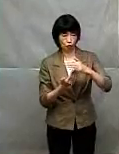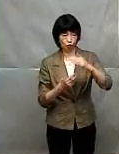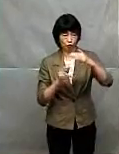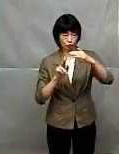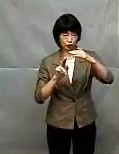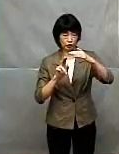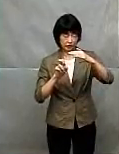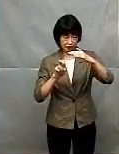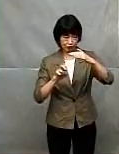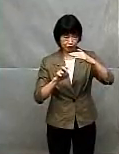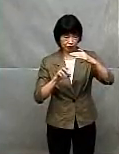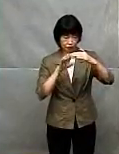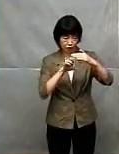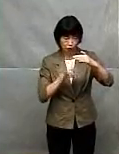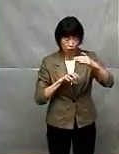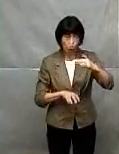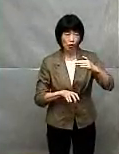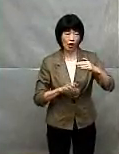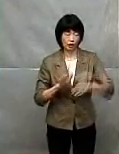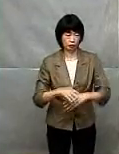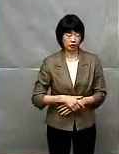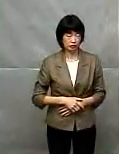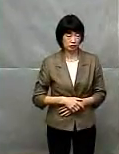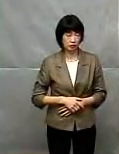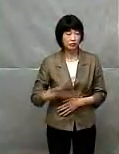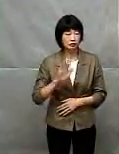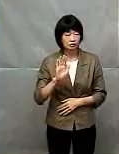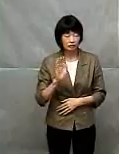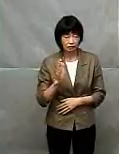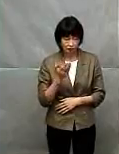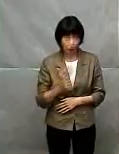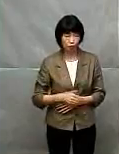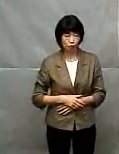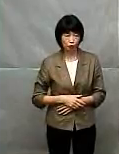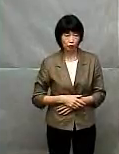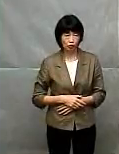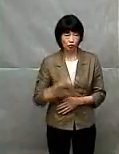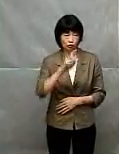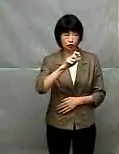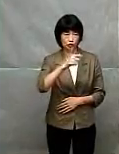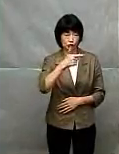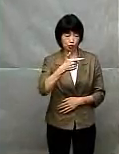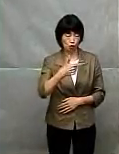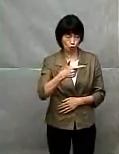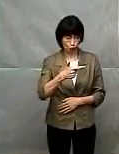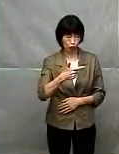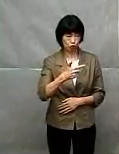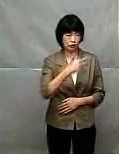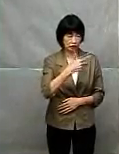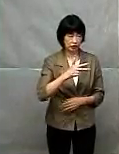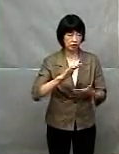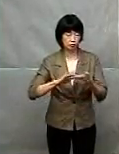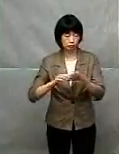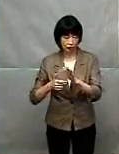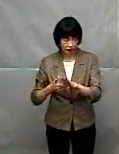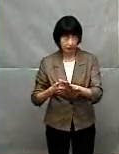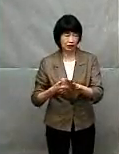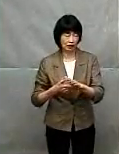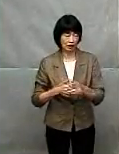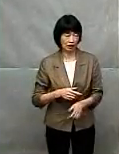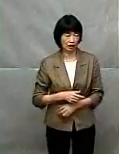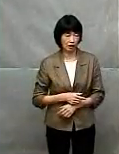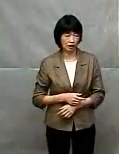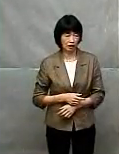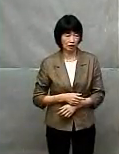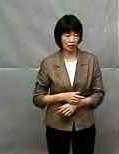トップ20に3市が入っております。とはいえ、一方で16市長がですね、市町が総務省から